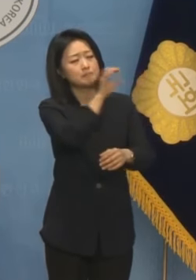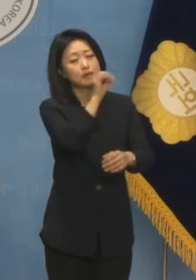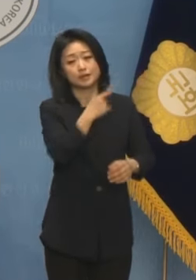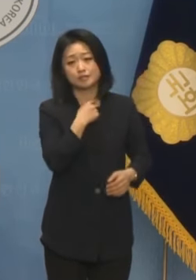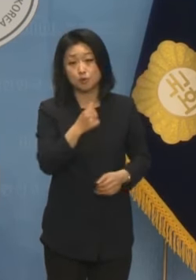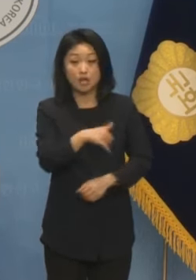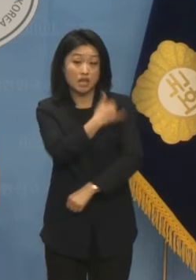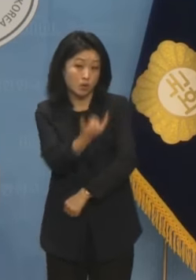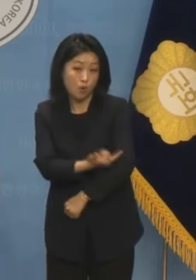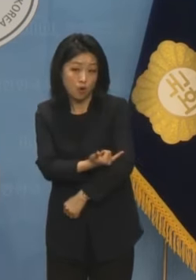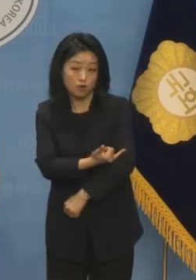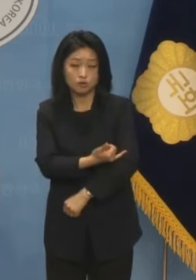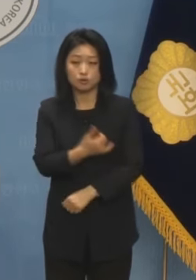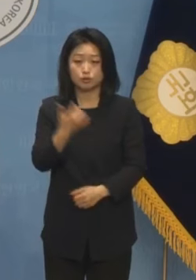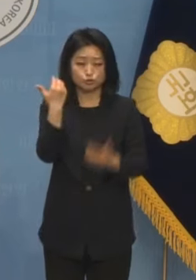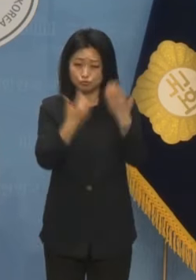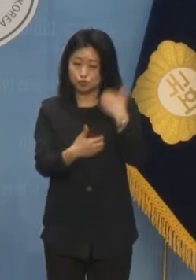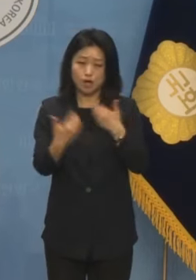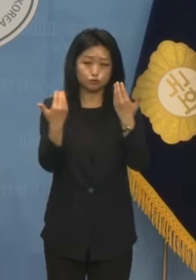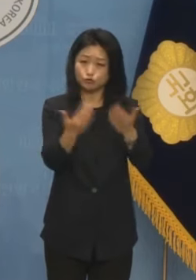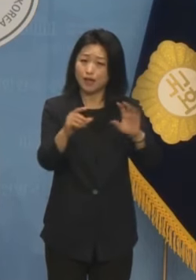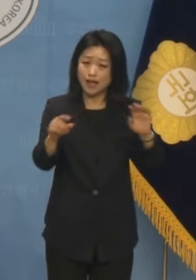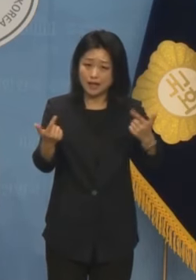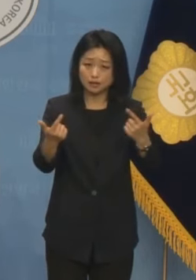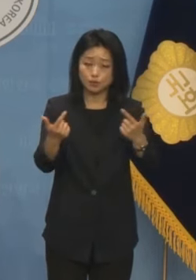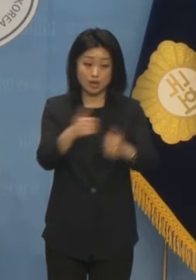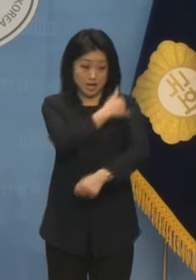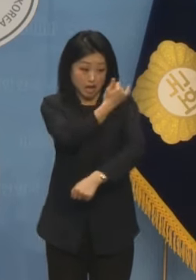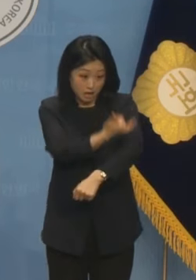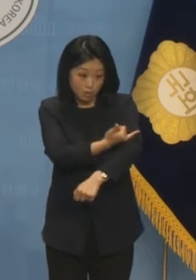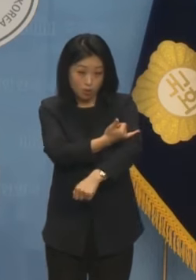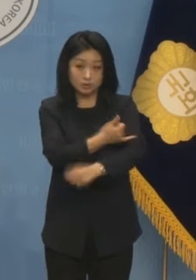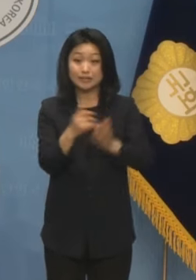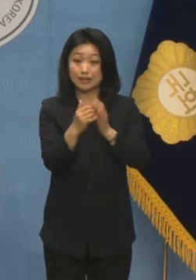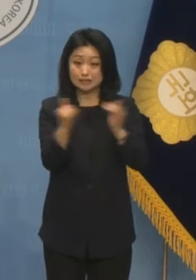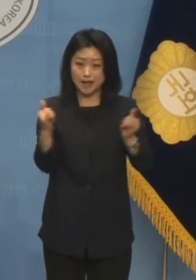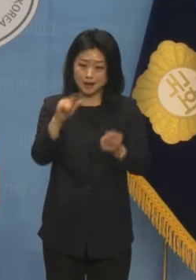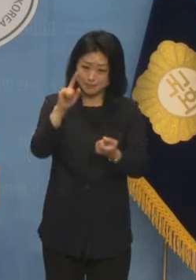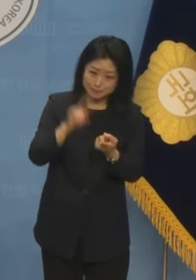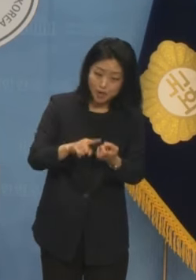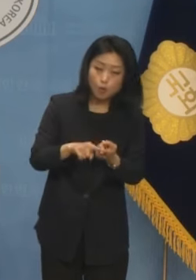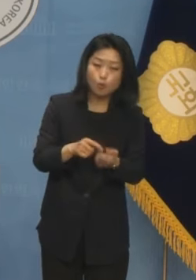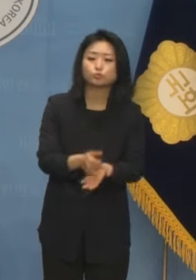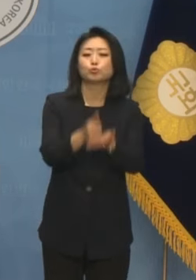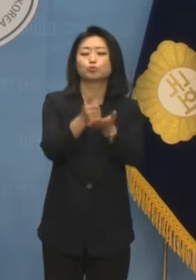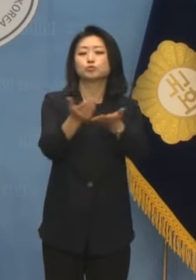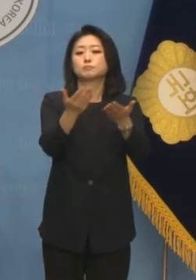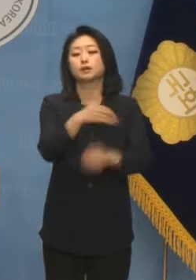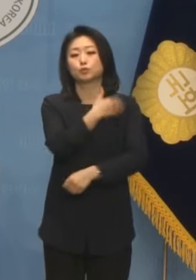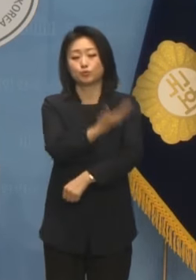인권은 누가 부여해 주는 것이 아니고 존재 자체로 보장받아야 하는 권리입니다.